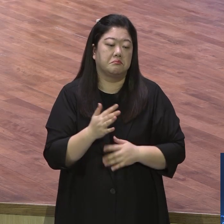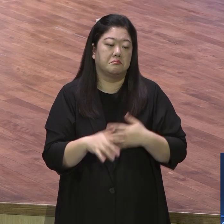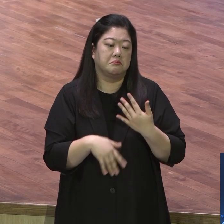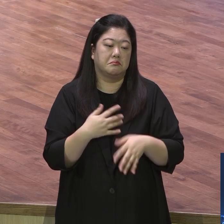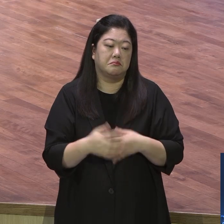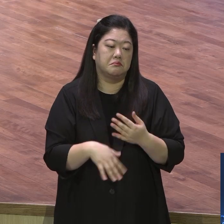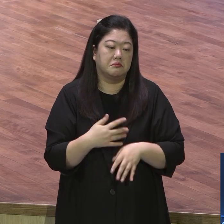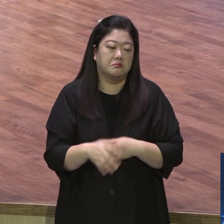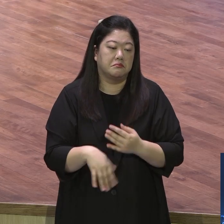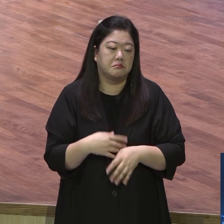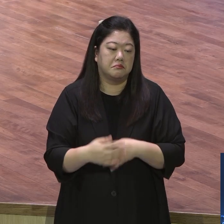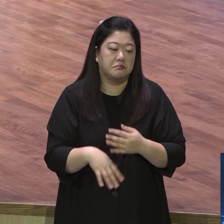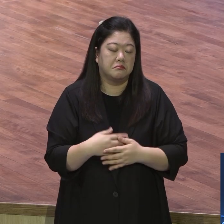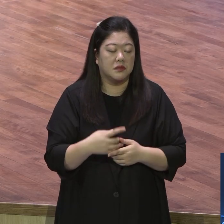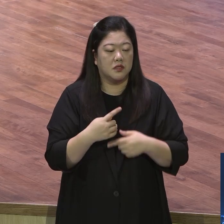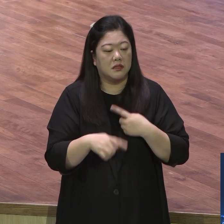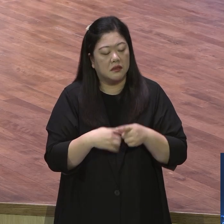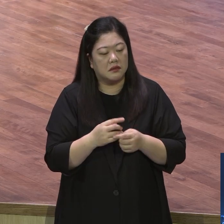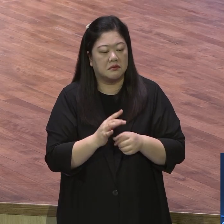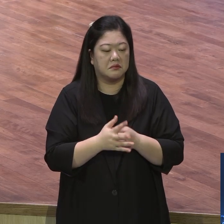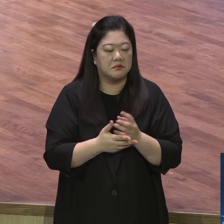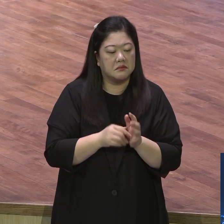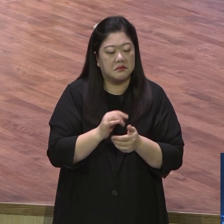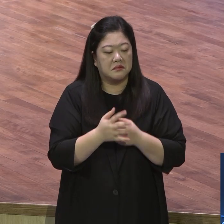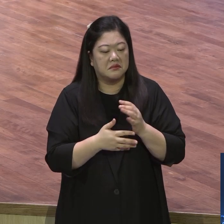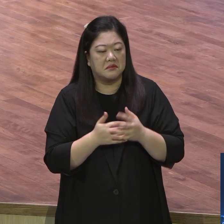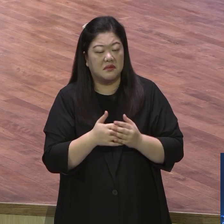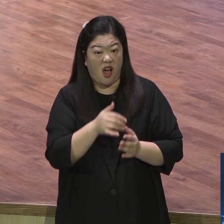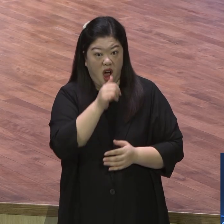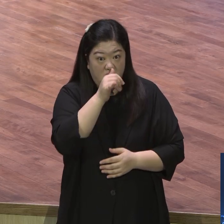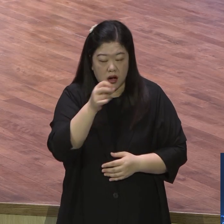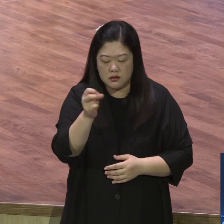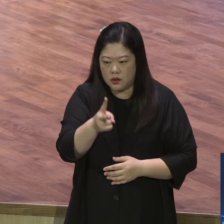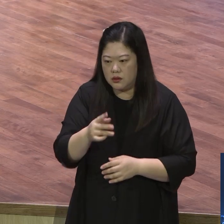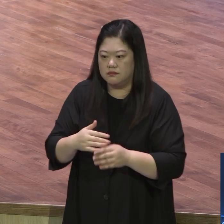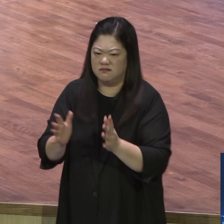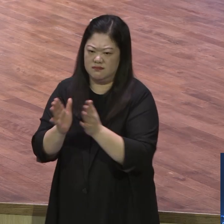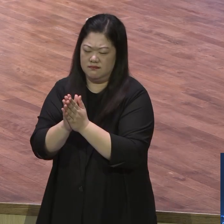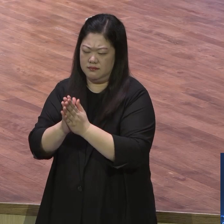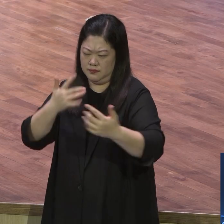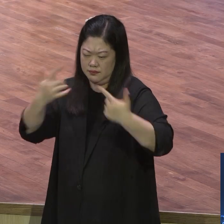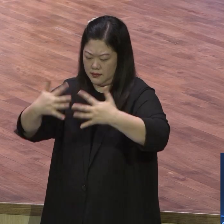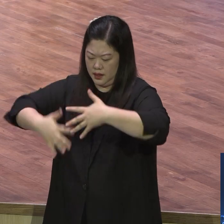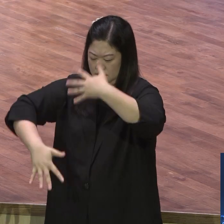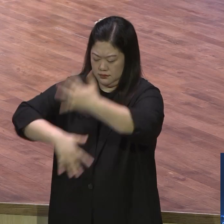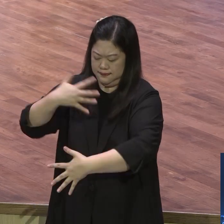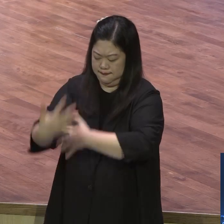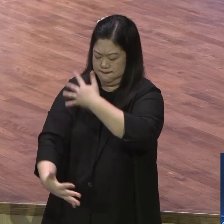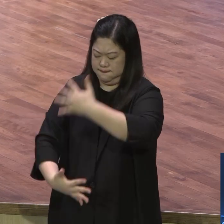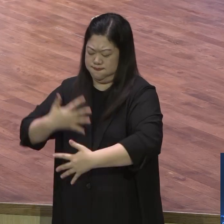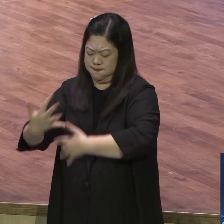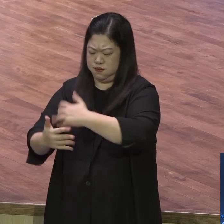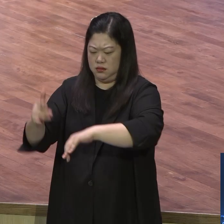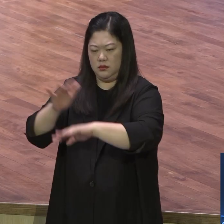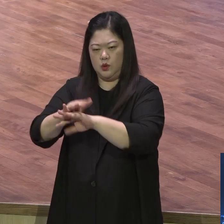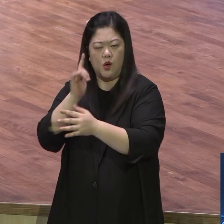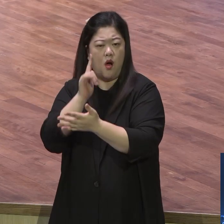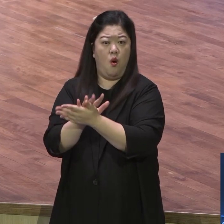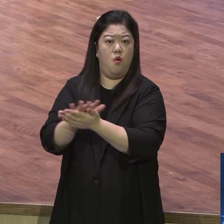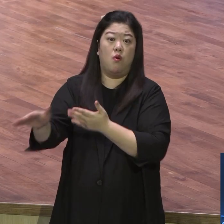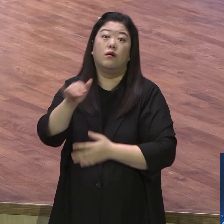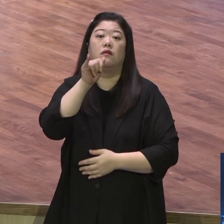중음부는 기도가 있어요 믿음 또 대강 믿음이 있고 절대 믿음이 절대 믿음 이 친구들은 절대